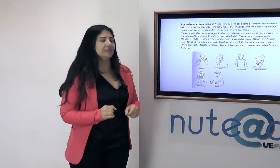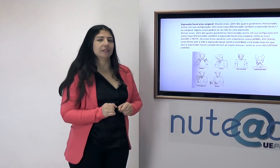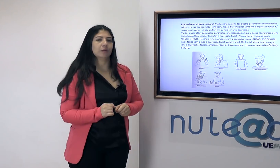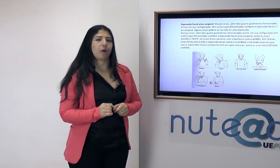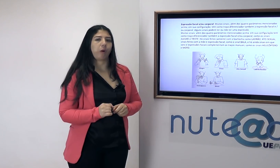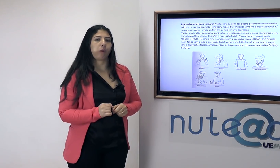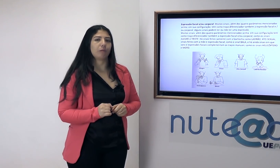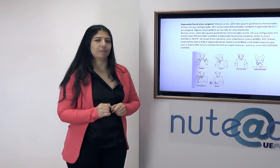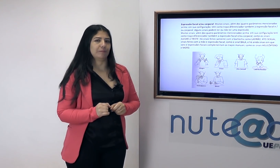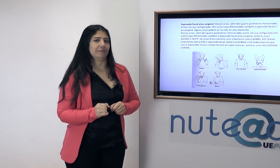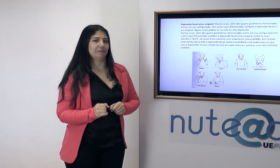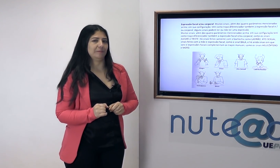Ladrão.